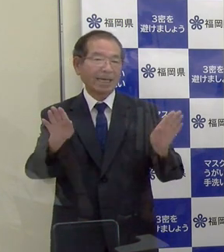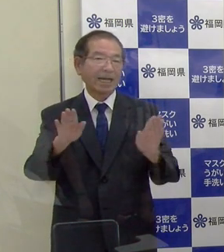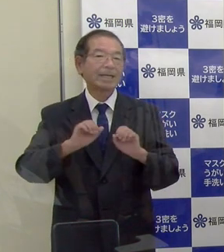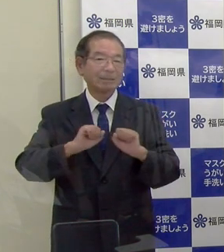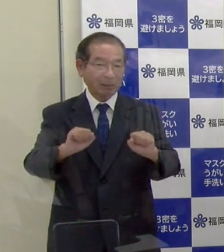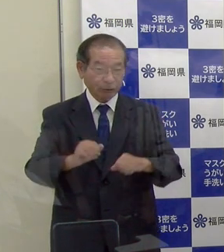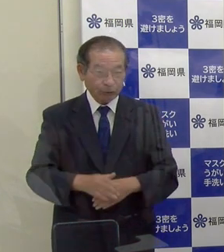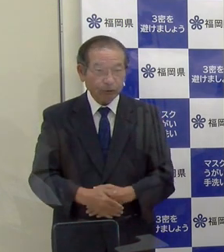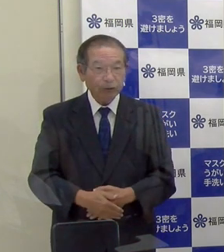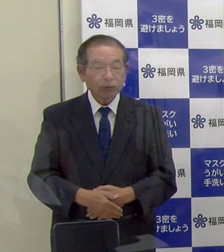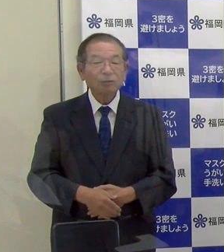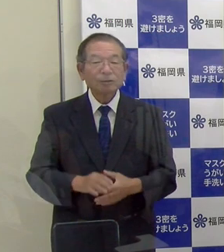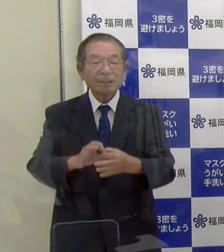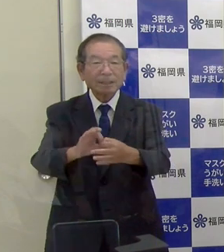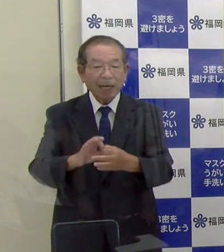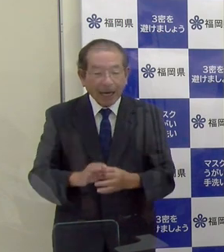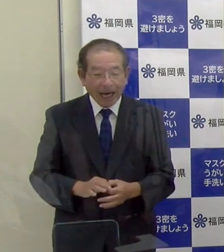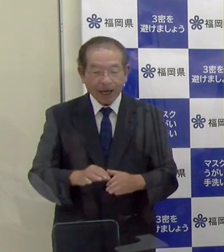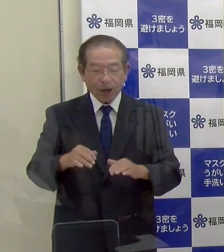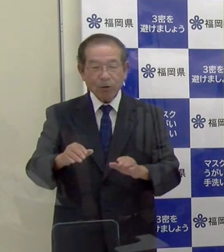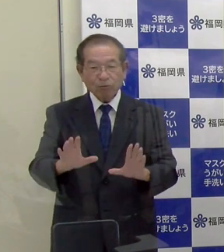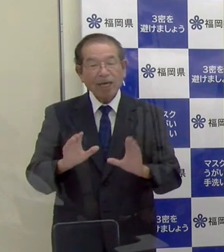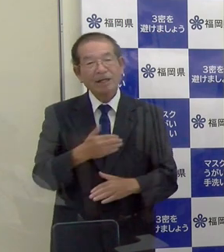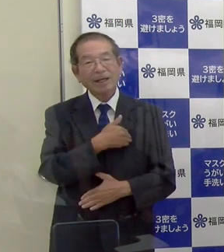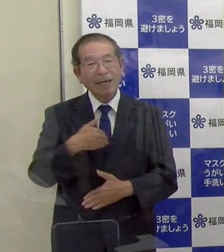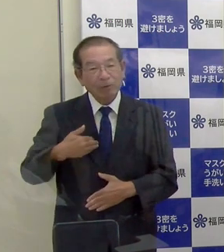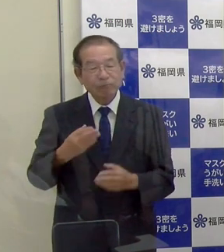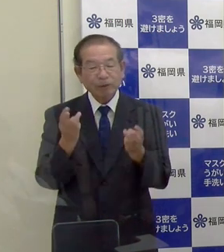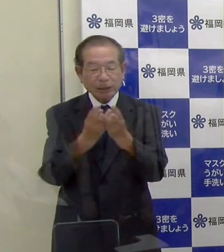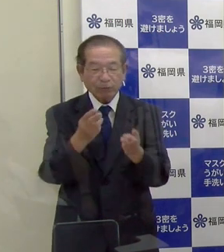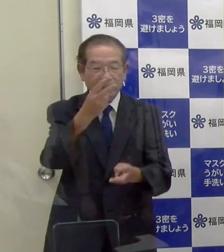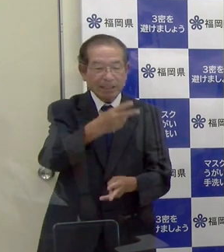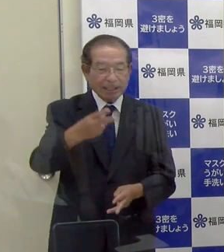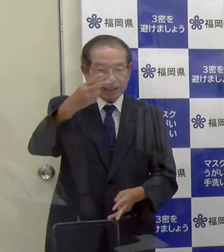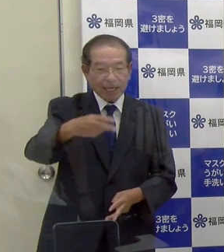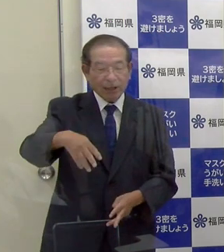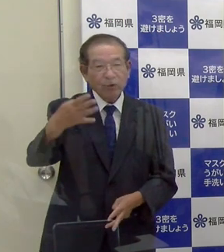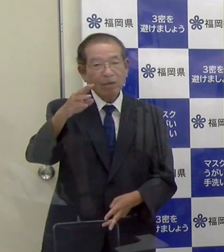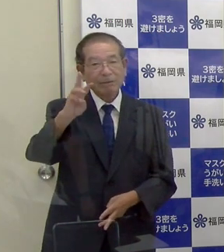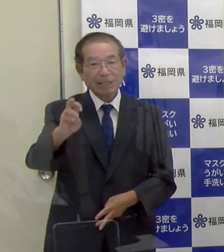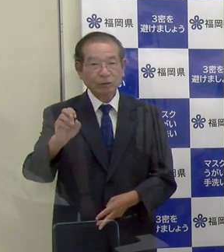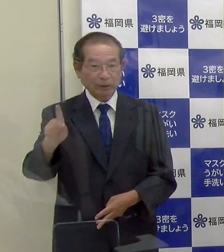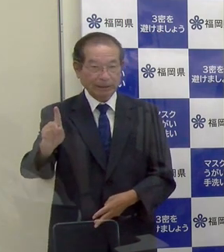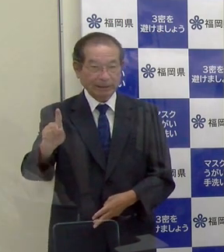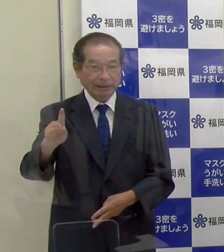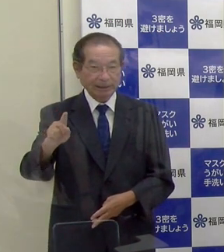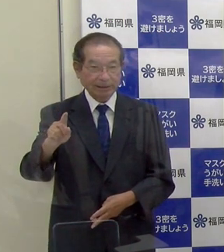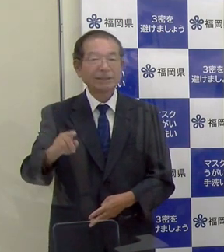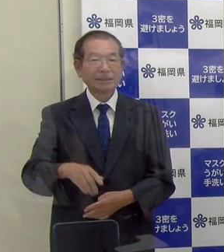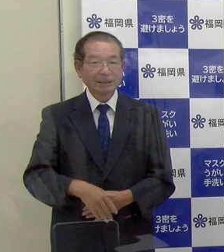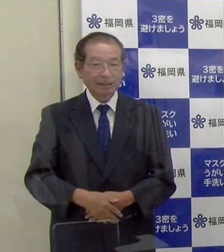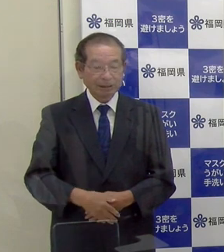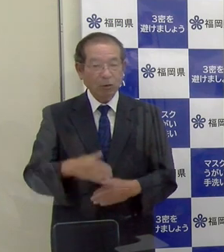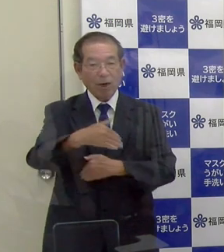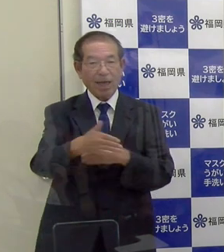ますこれによりまして受け入れ可能数は240031室となります